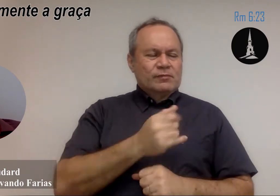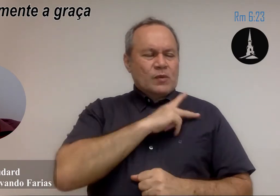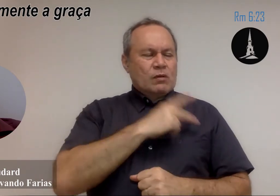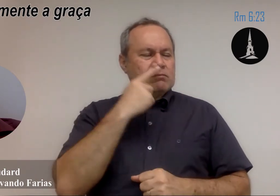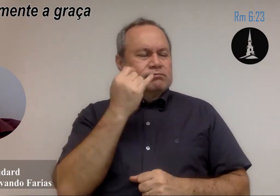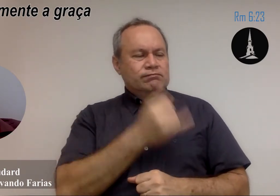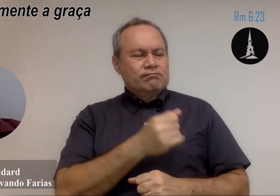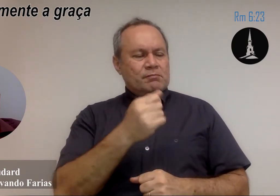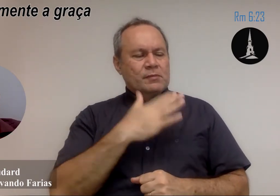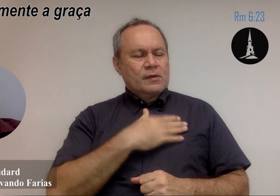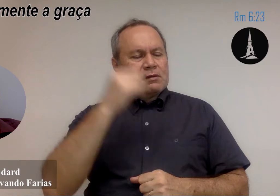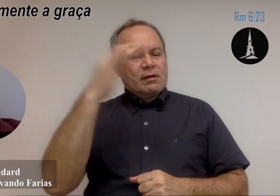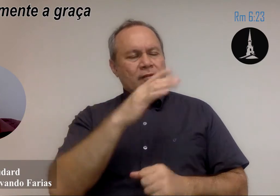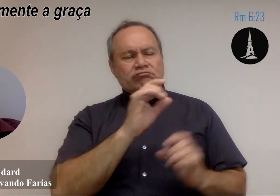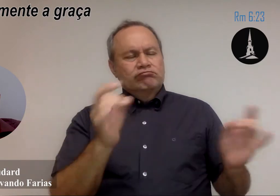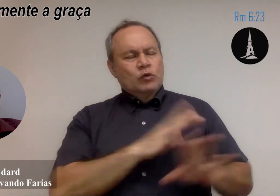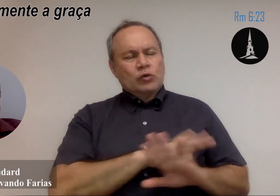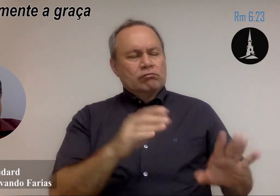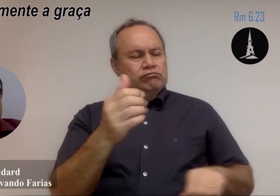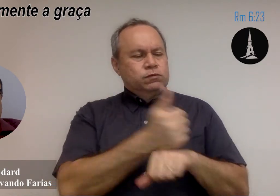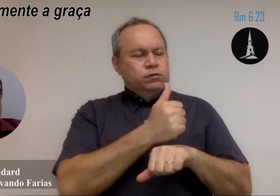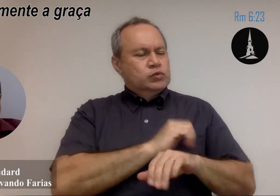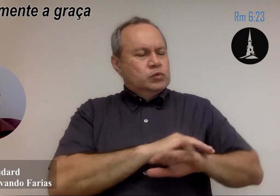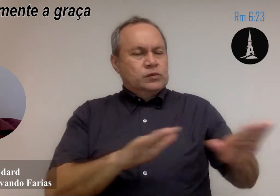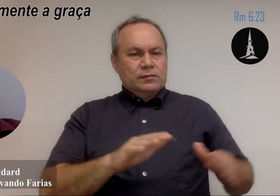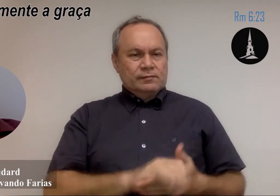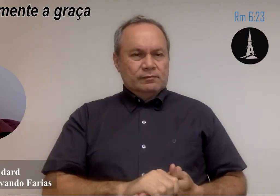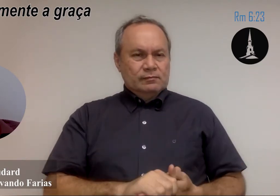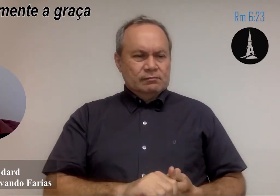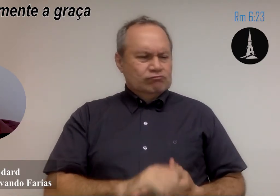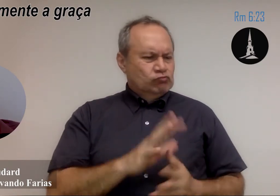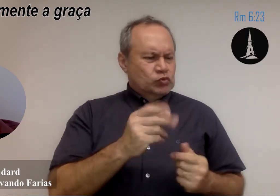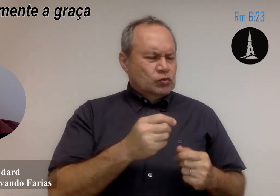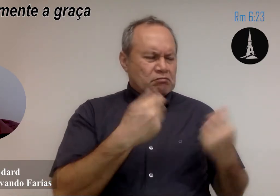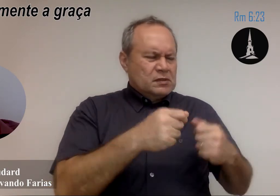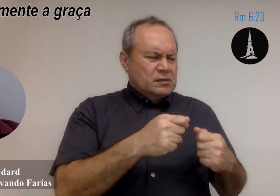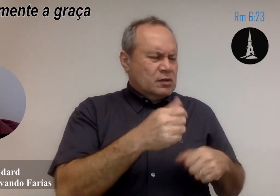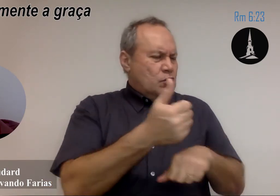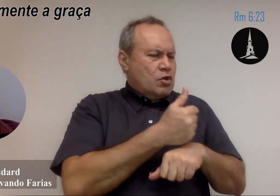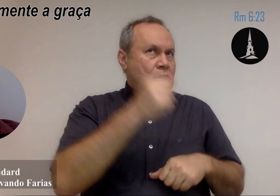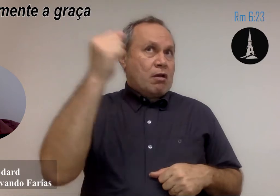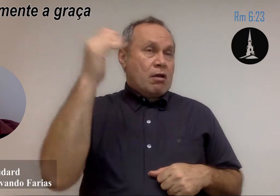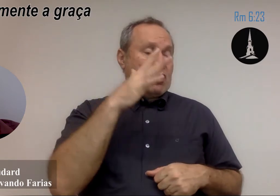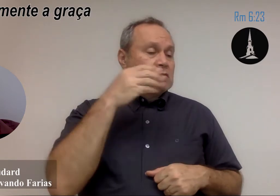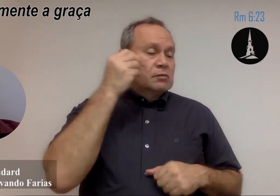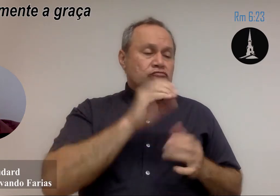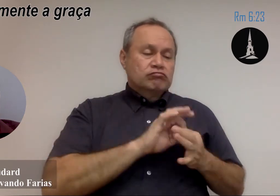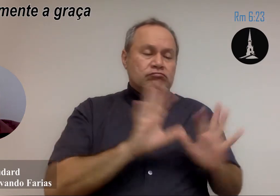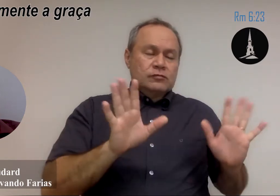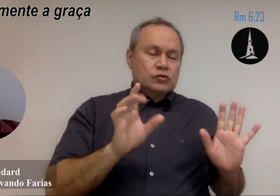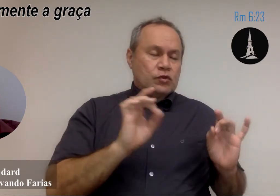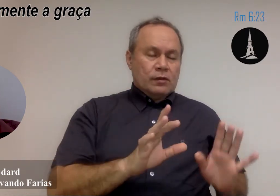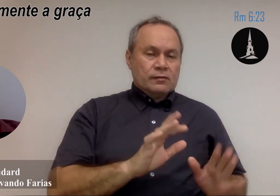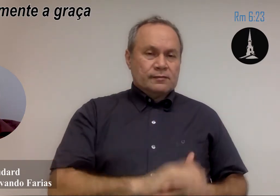a minha graça te basta. A minha graça, Paulo, é tudo o que você precisa. Tudo o que você